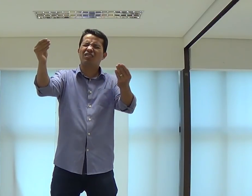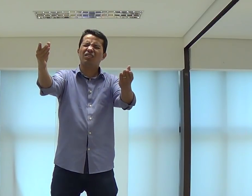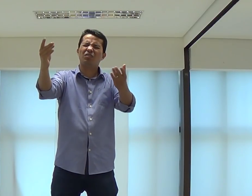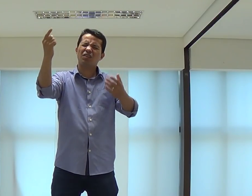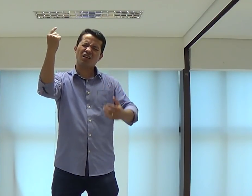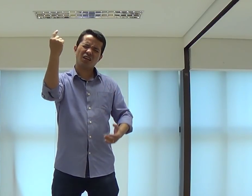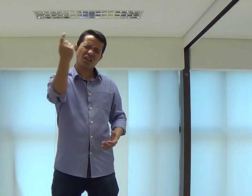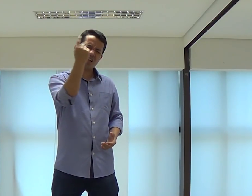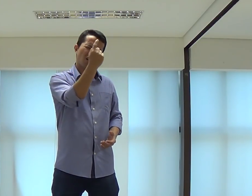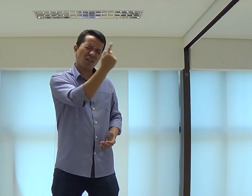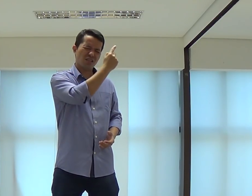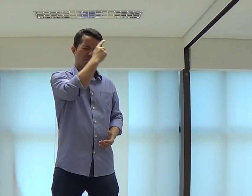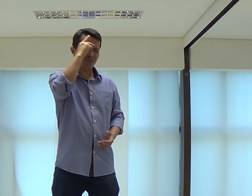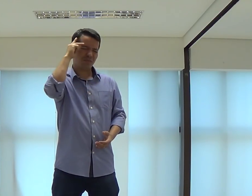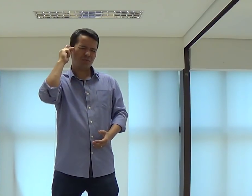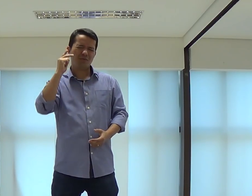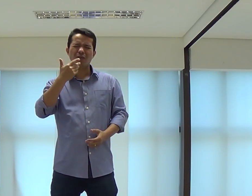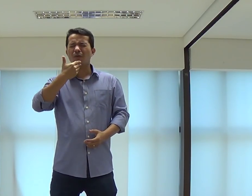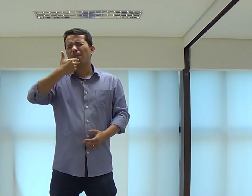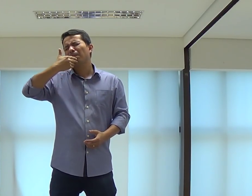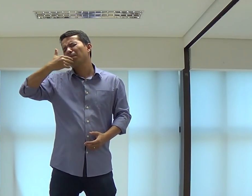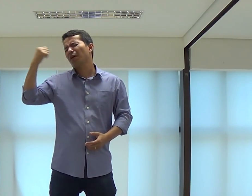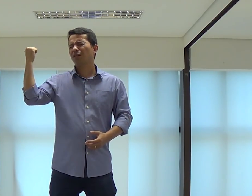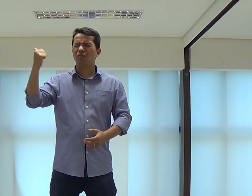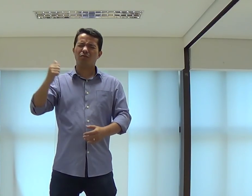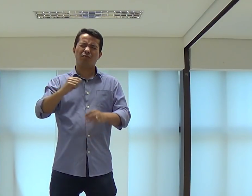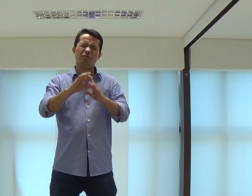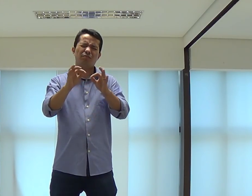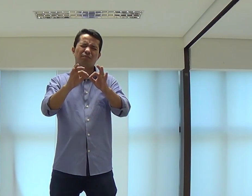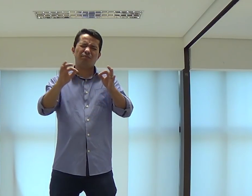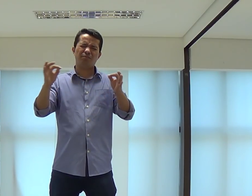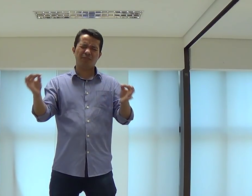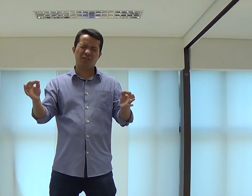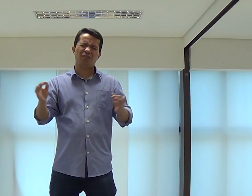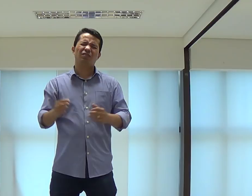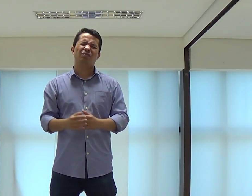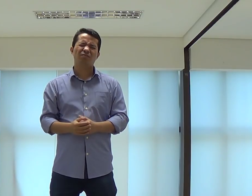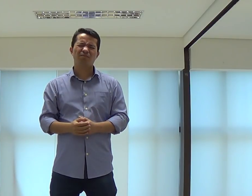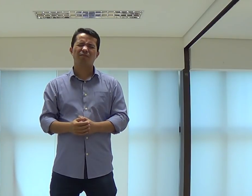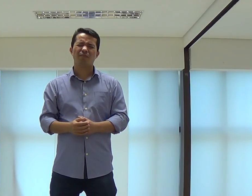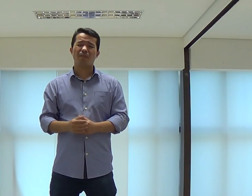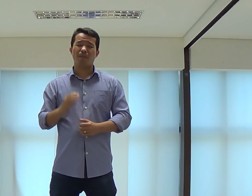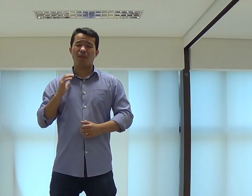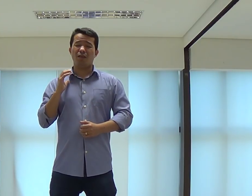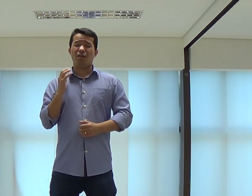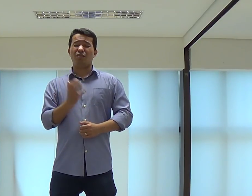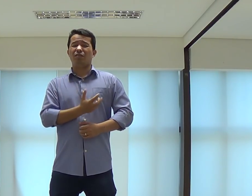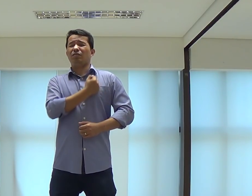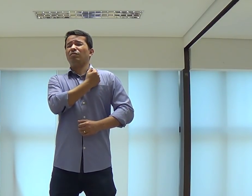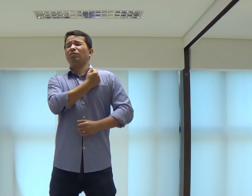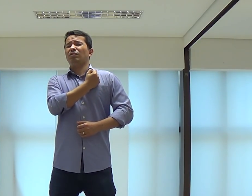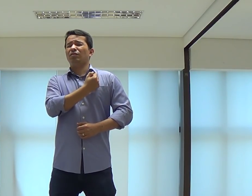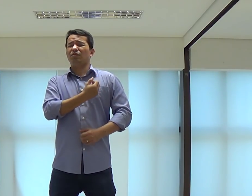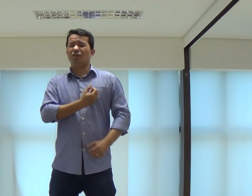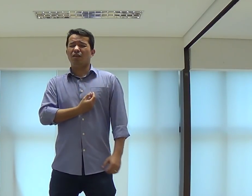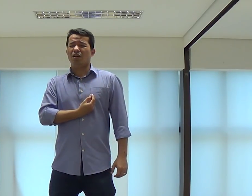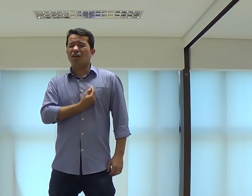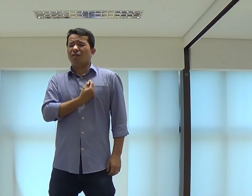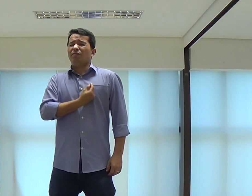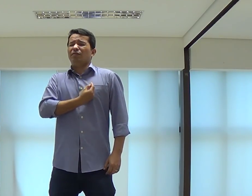agradecer a Deus por ter dado a cada um aqui o melhor presente, que é a salvação,